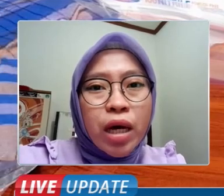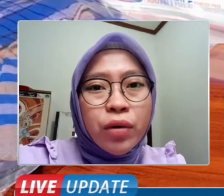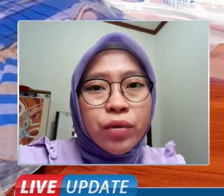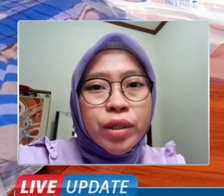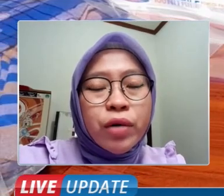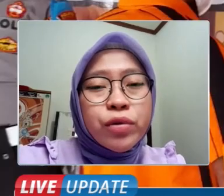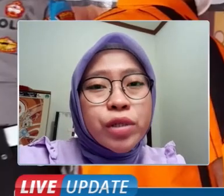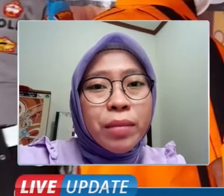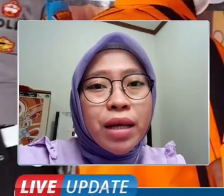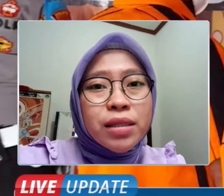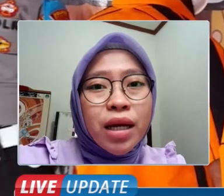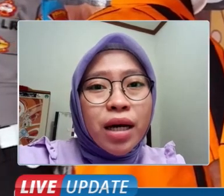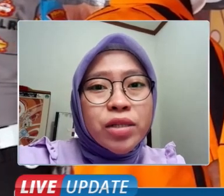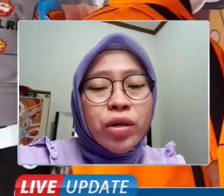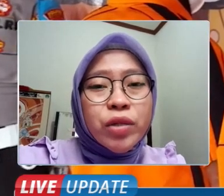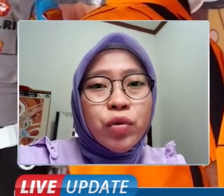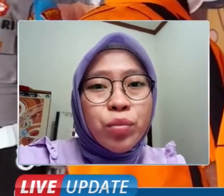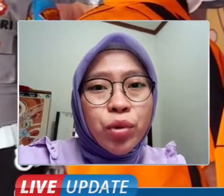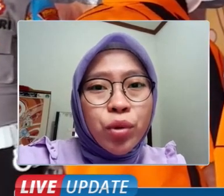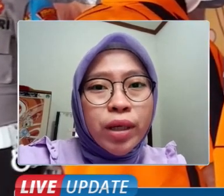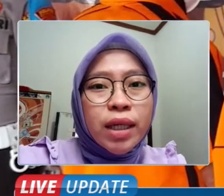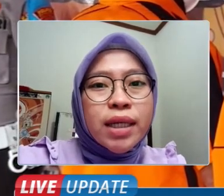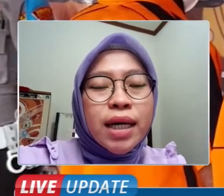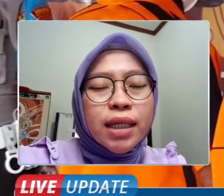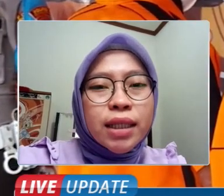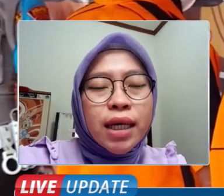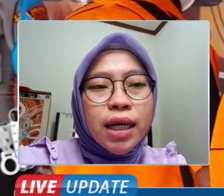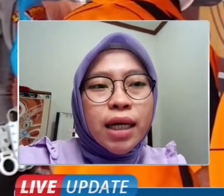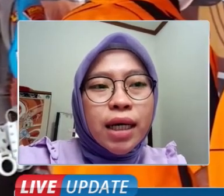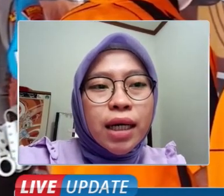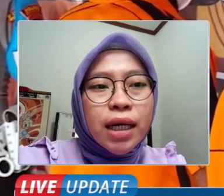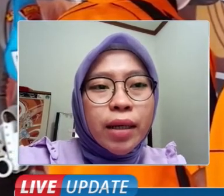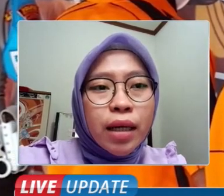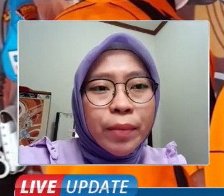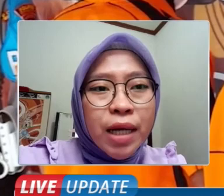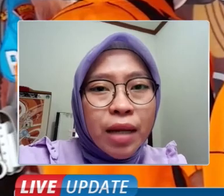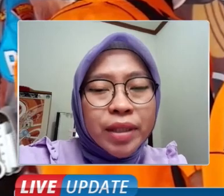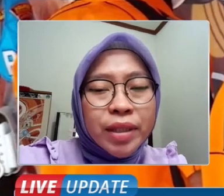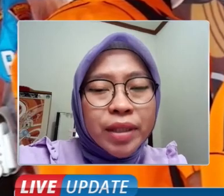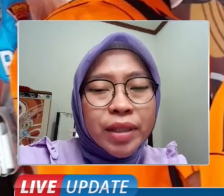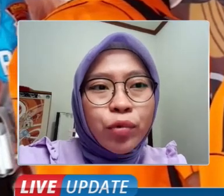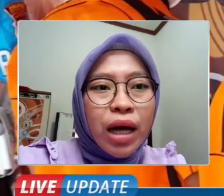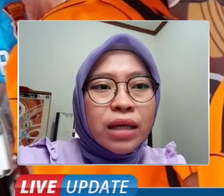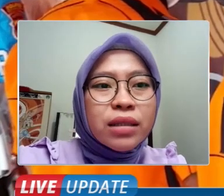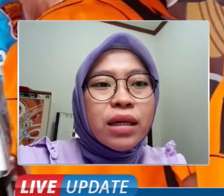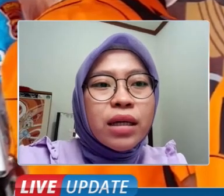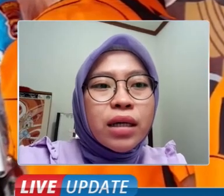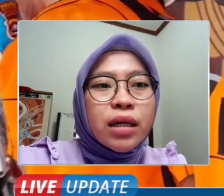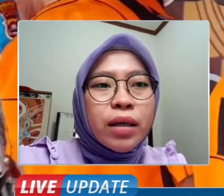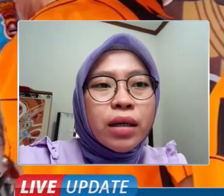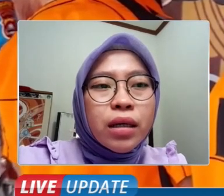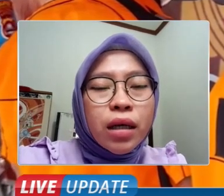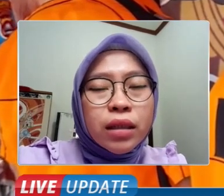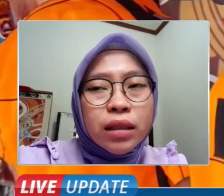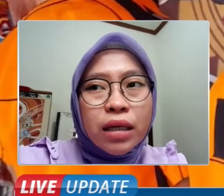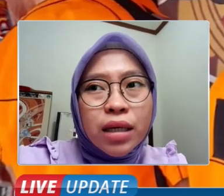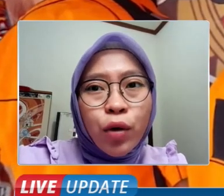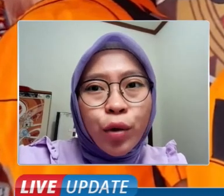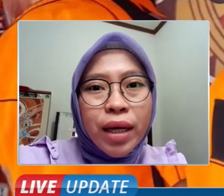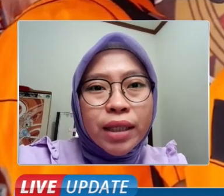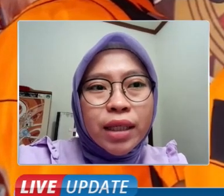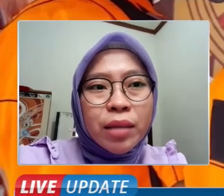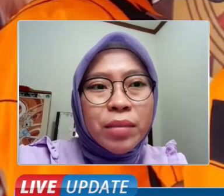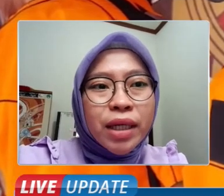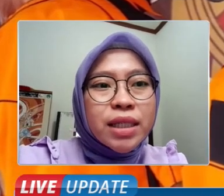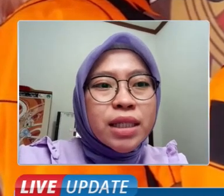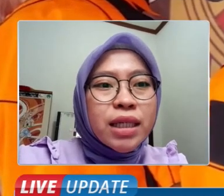21 tahun dia usai melaksanakan salat Subuh dan ketika dalam perjalanan pulang eh atau